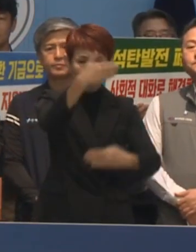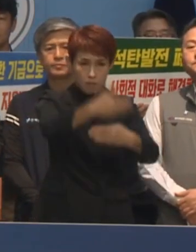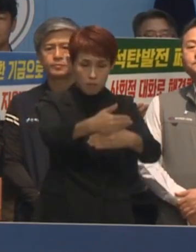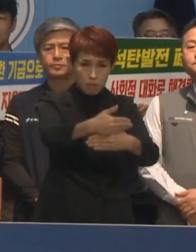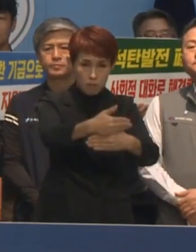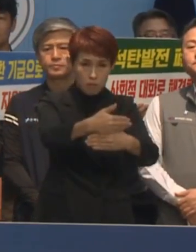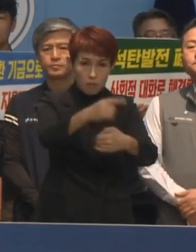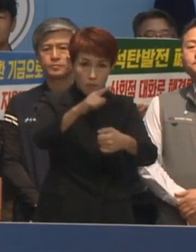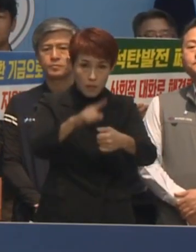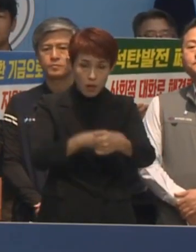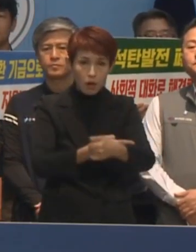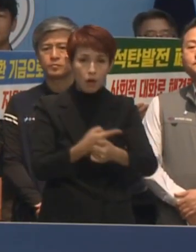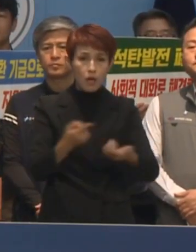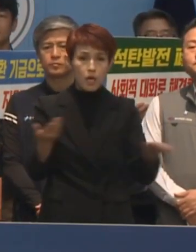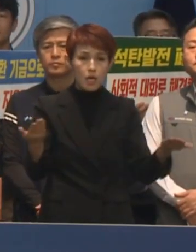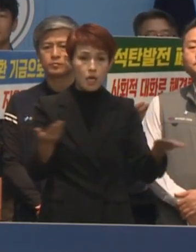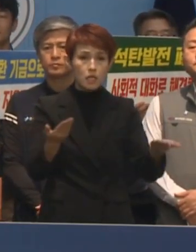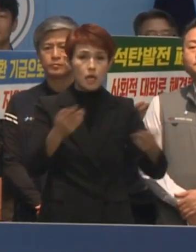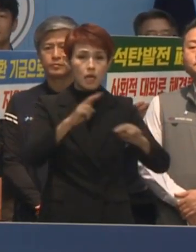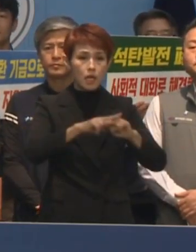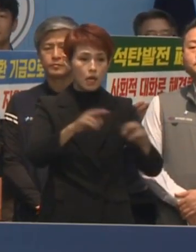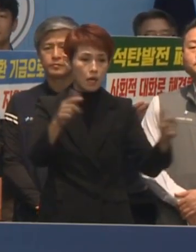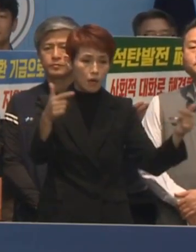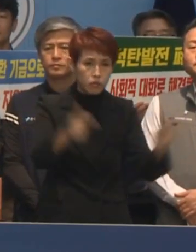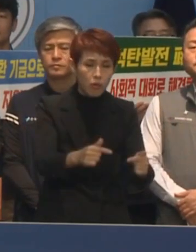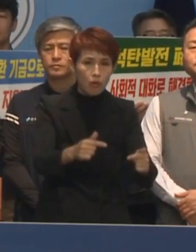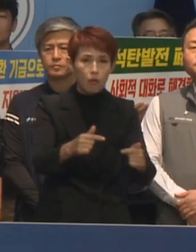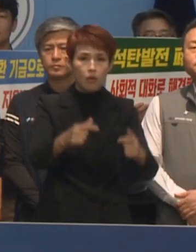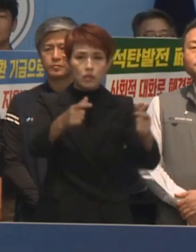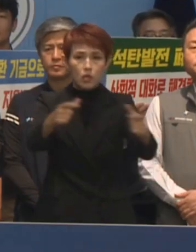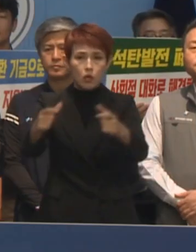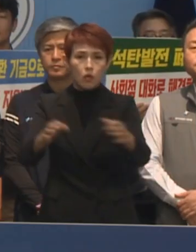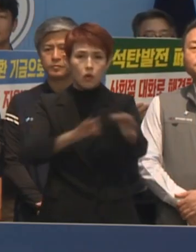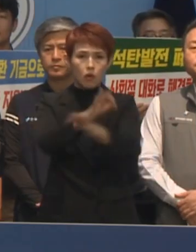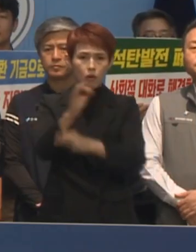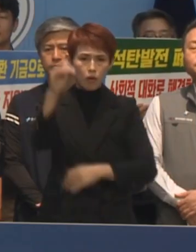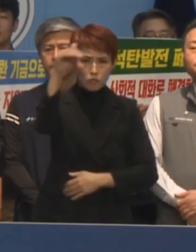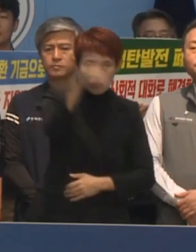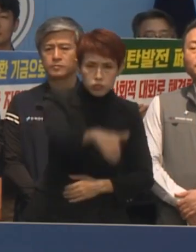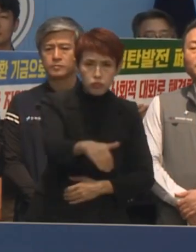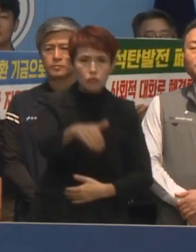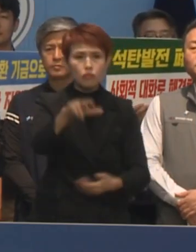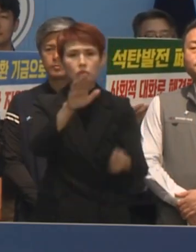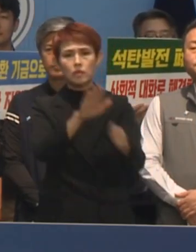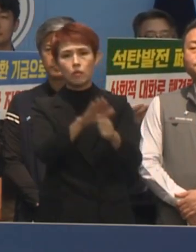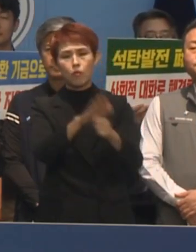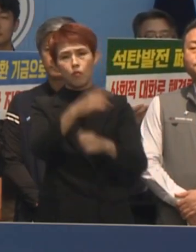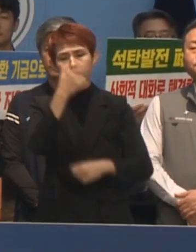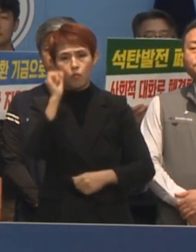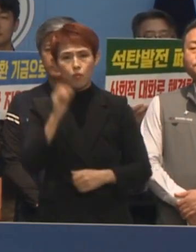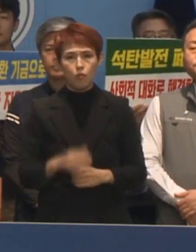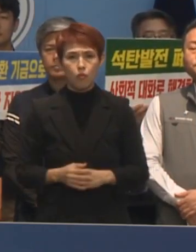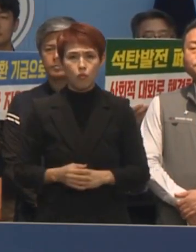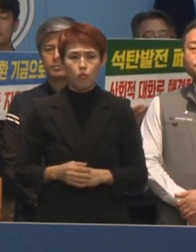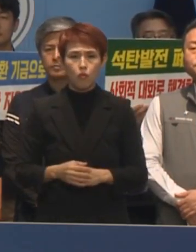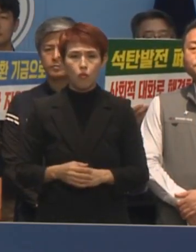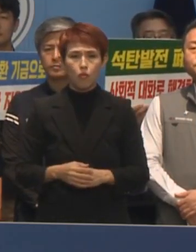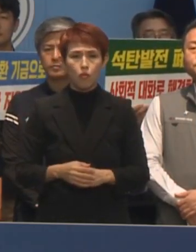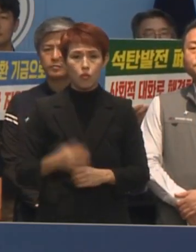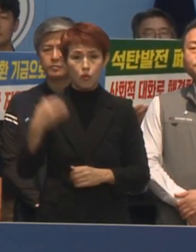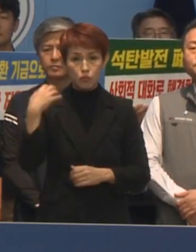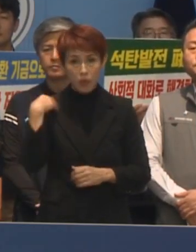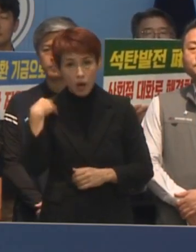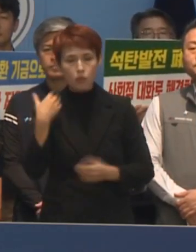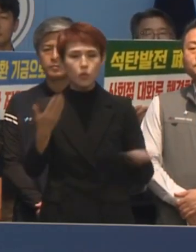인해 발생하는 고용불안과 지역경제 침체에 대한 구체적인 지원 방안이 미비하여 전환의 부담을 고스란히